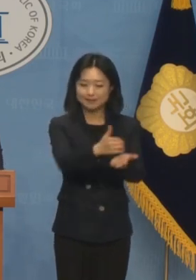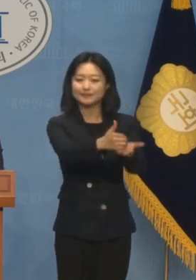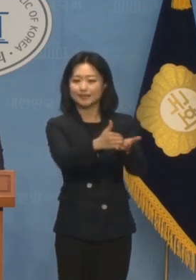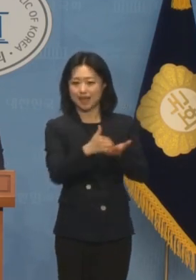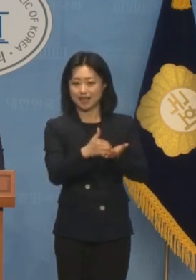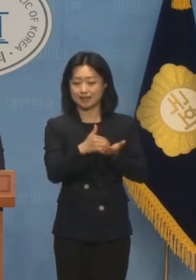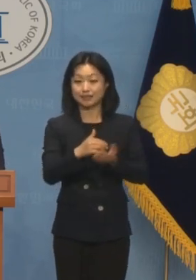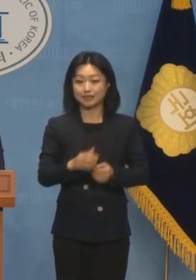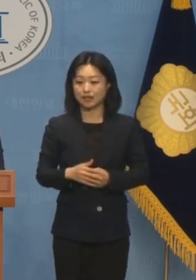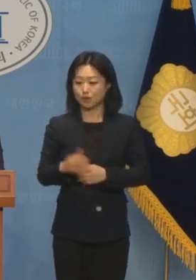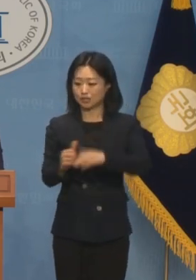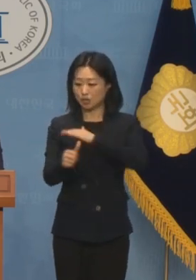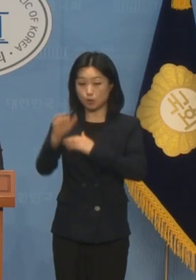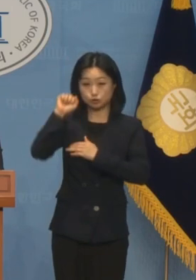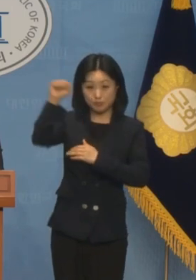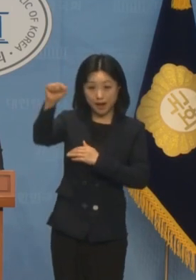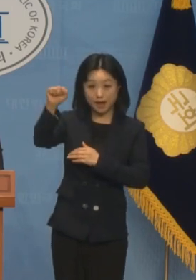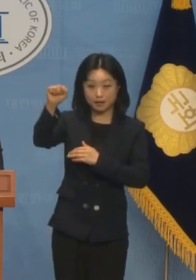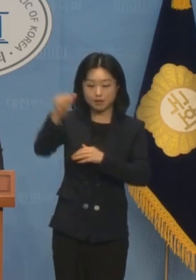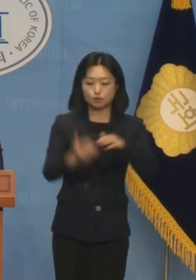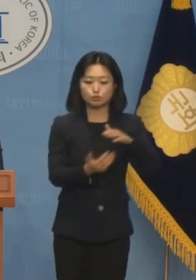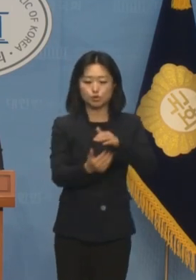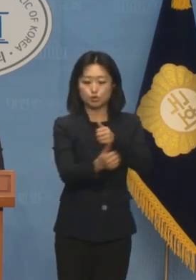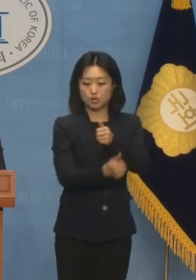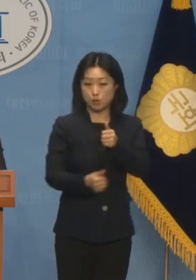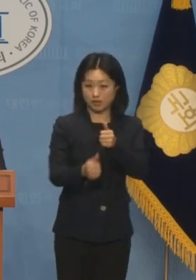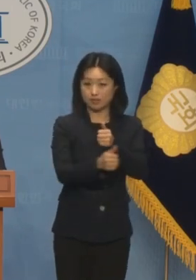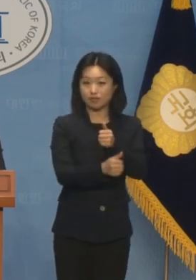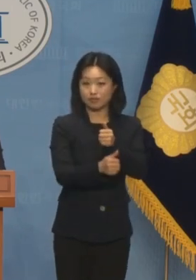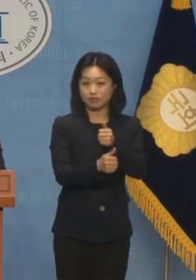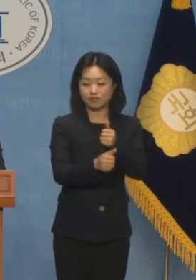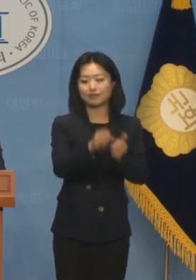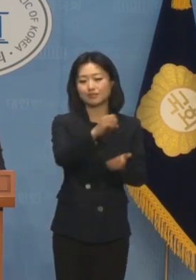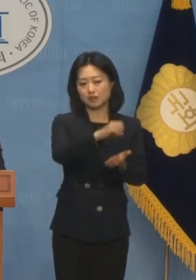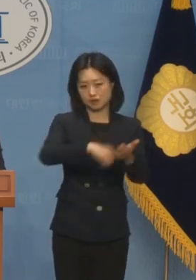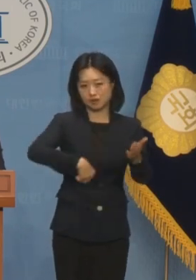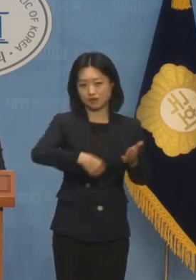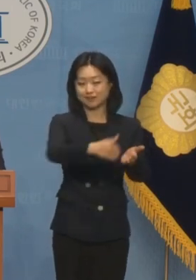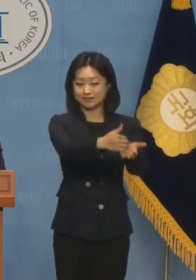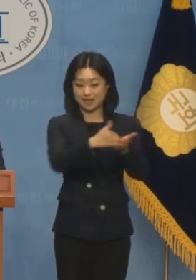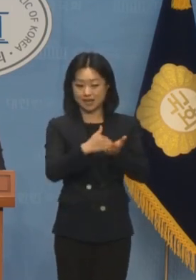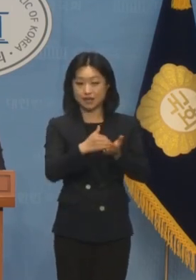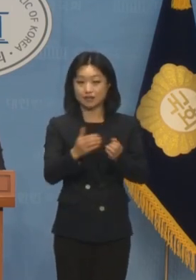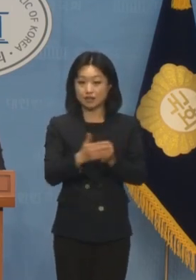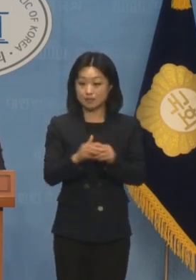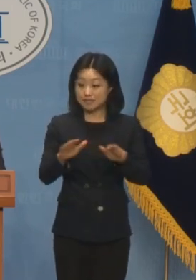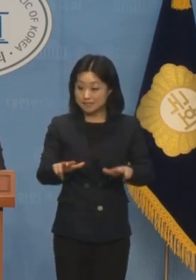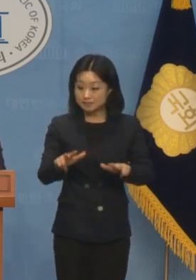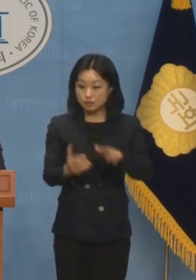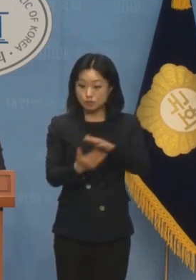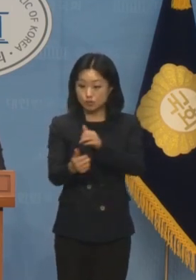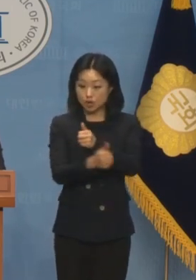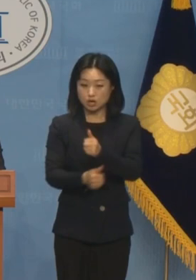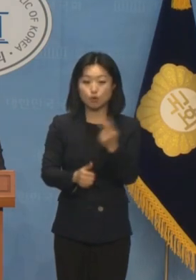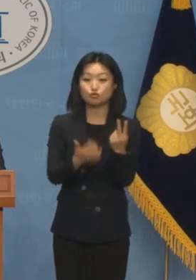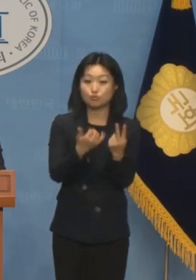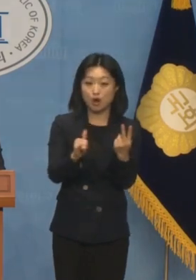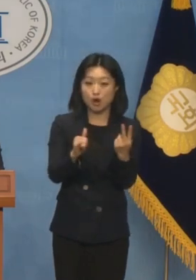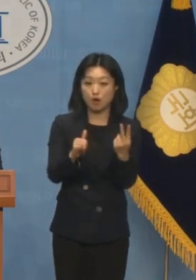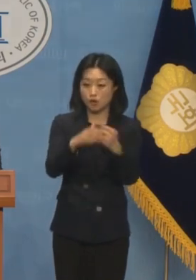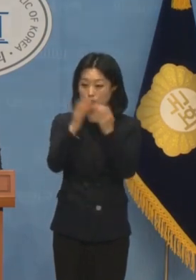따라서 2명의 최고위원이 같이 최고위원직을 그만두게 된다면